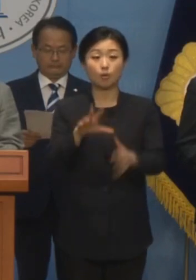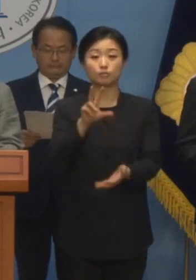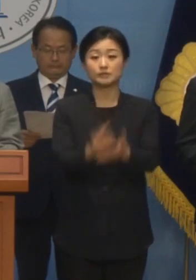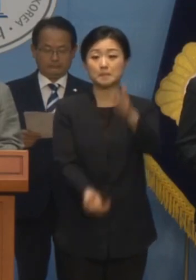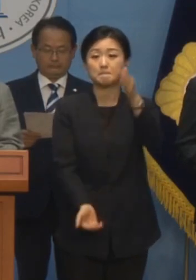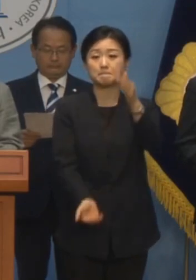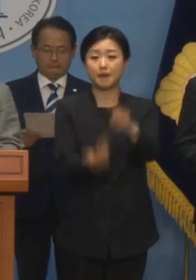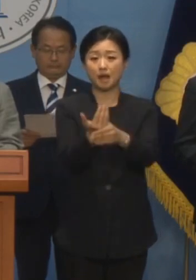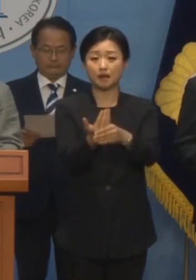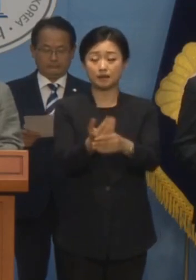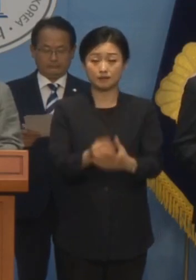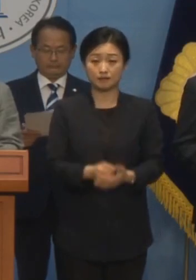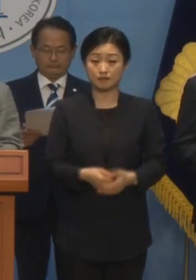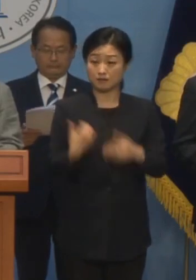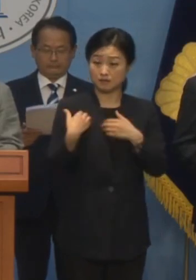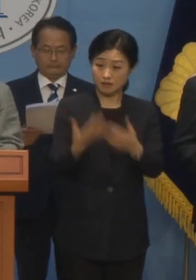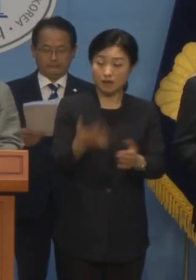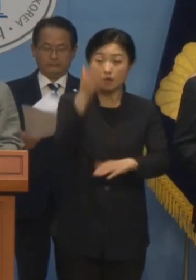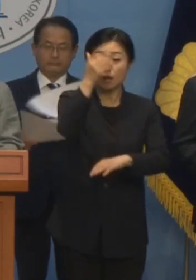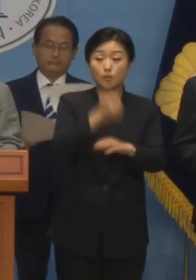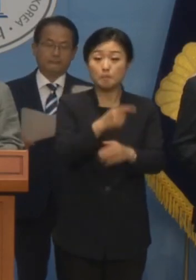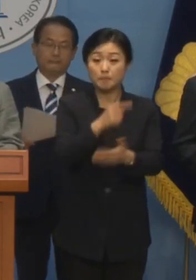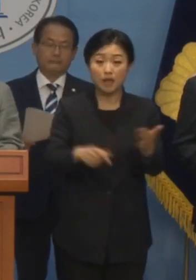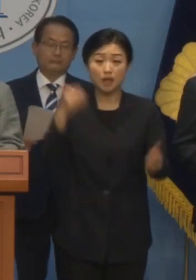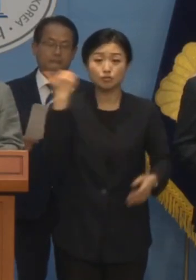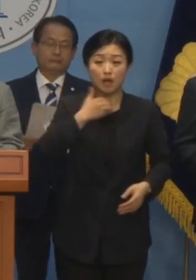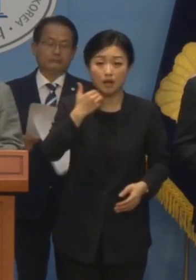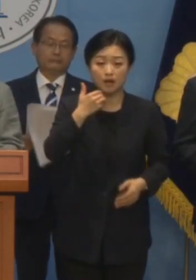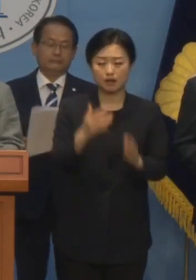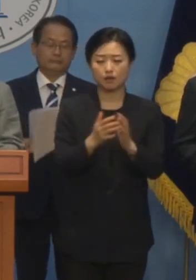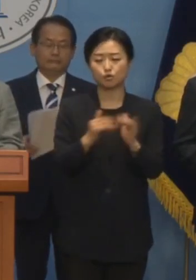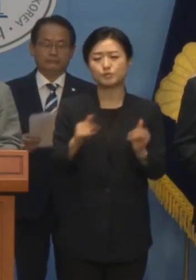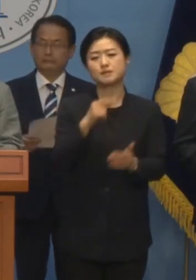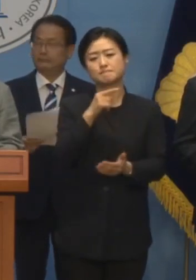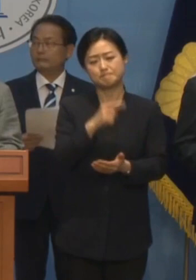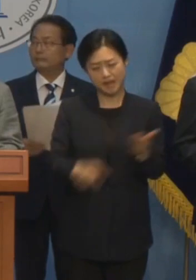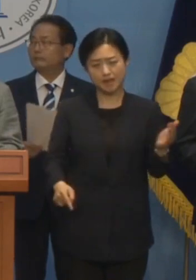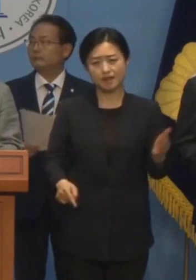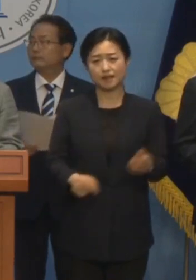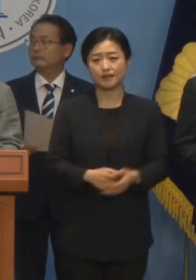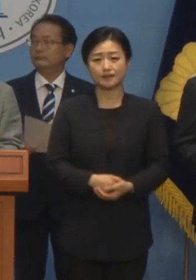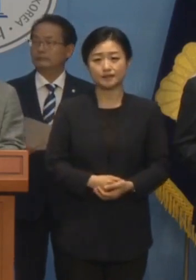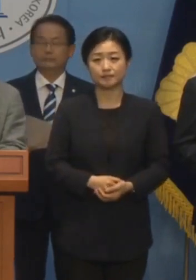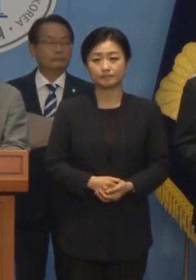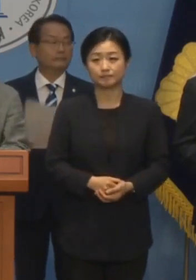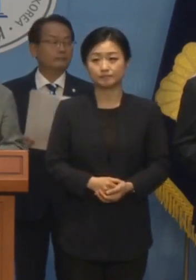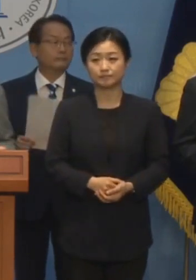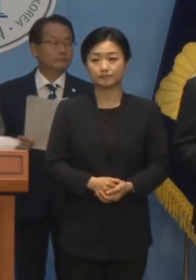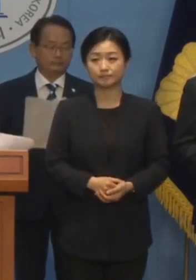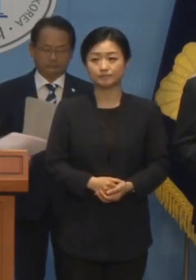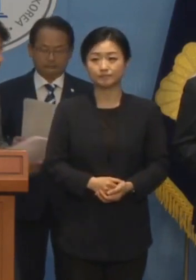사태를 방기했고 그 피해는 고스란히 국민들이 겪고 있는 것입니다.